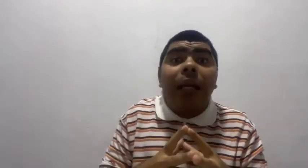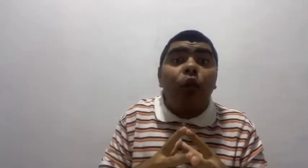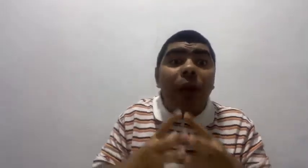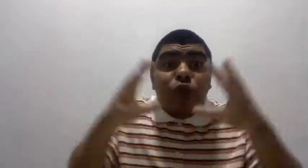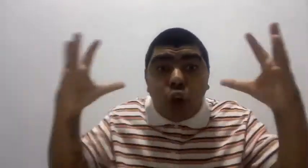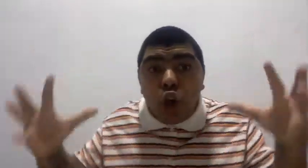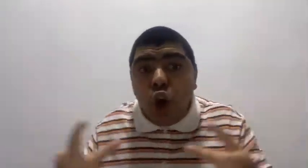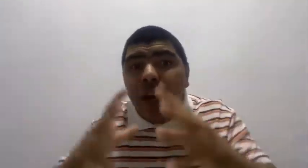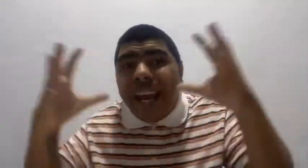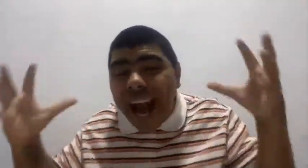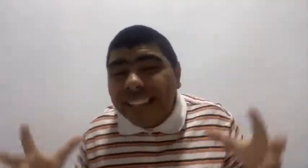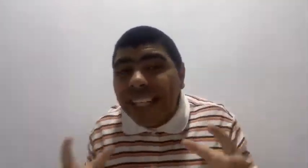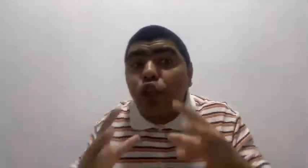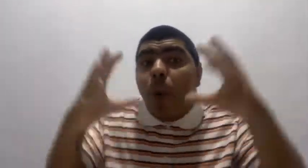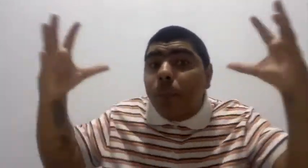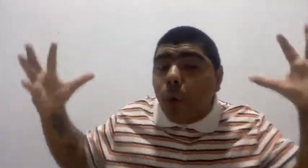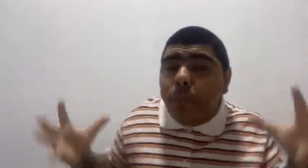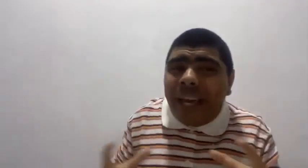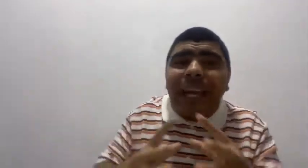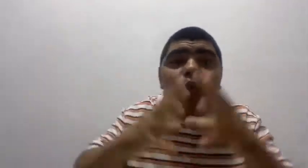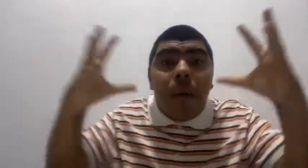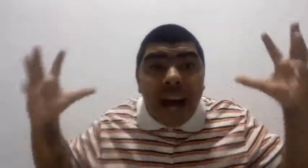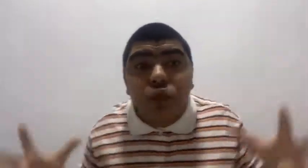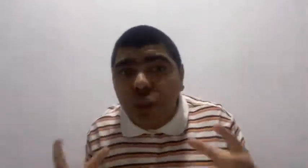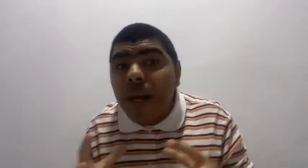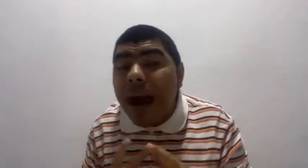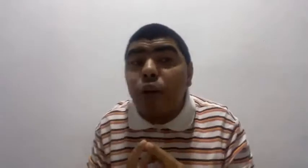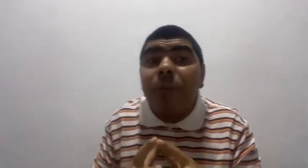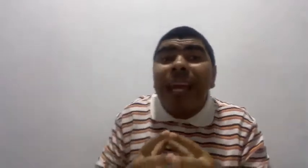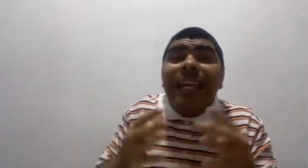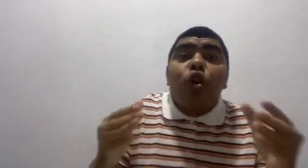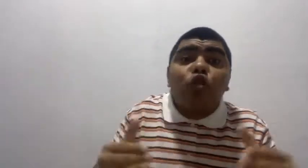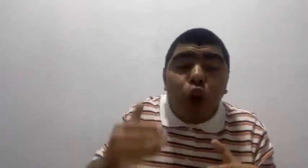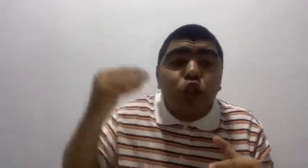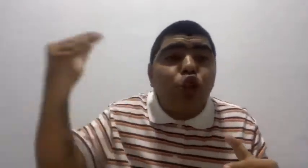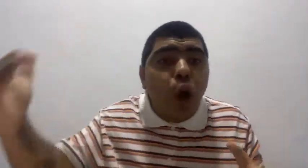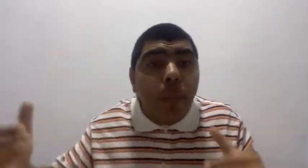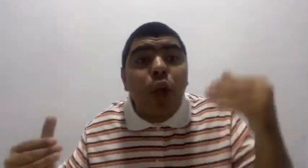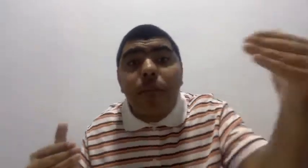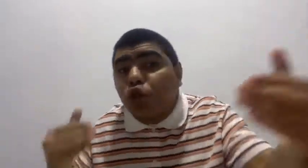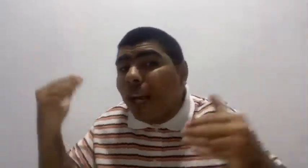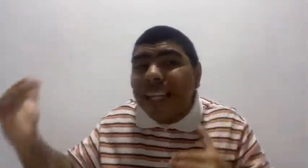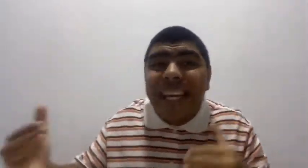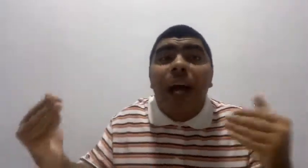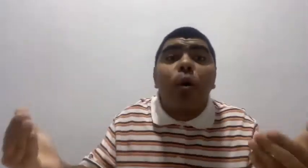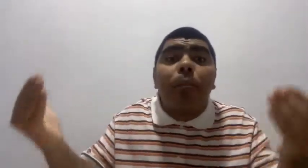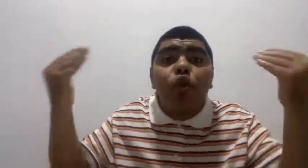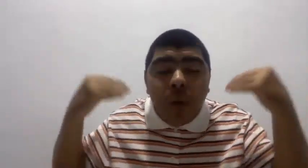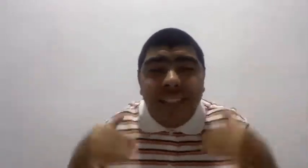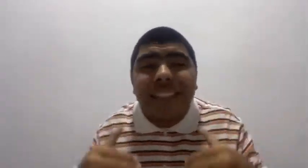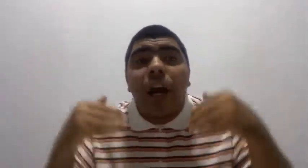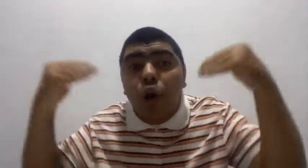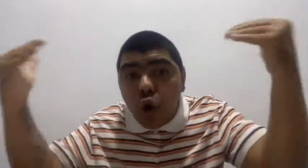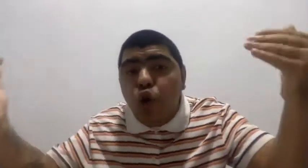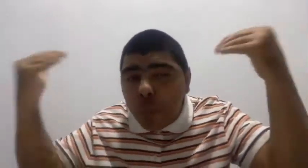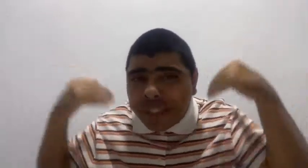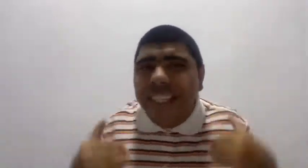Aleluya, todo lo que hace no prospera, no avanza, hermano. Y nosotros no podemos ser guiados por nuestra